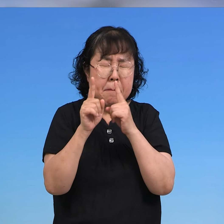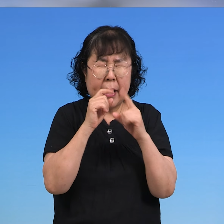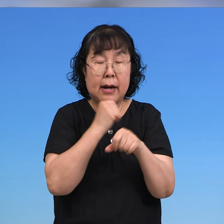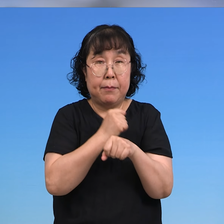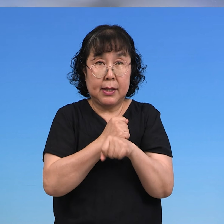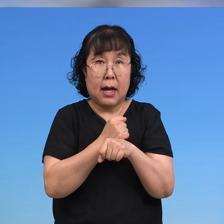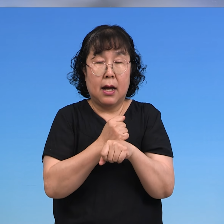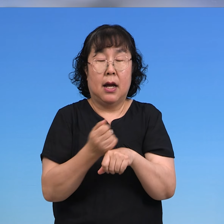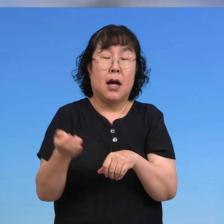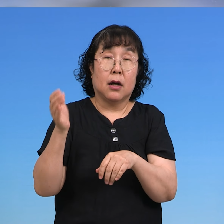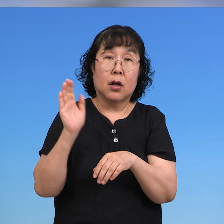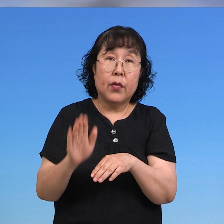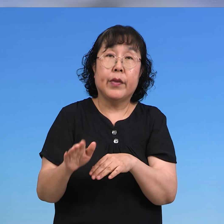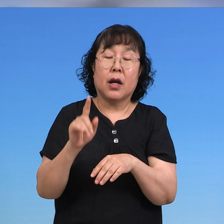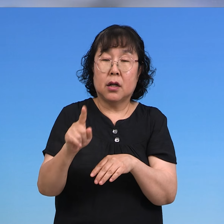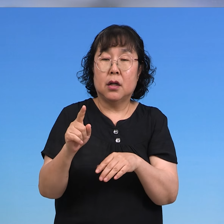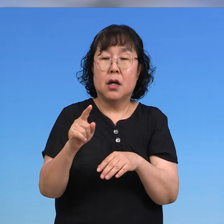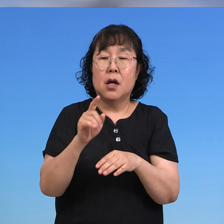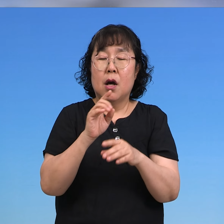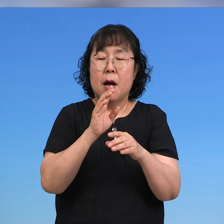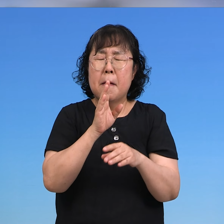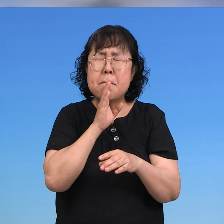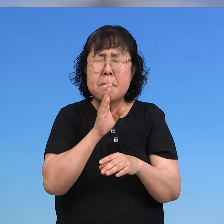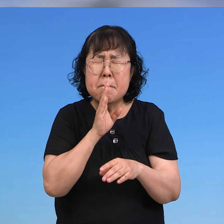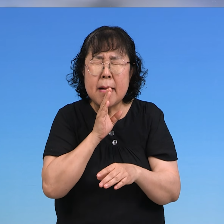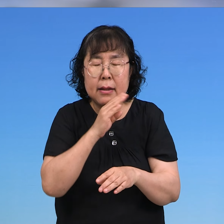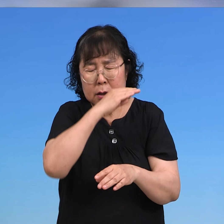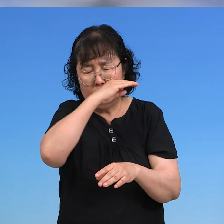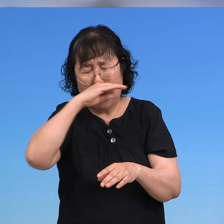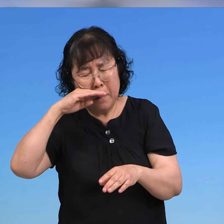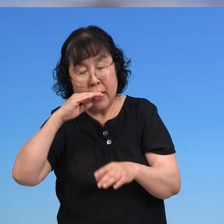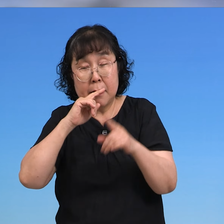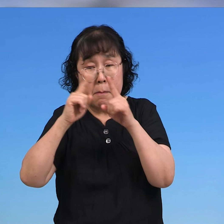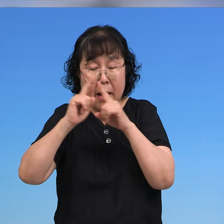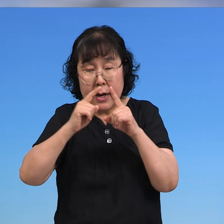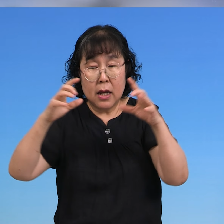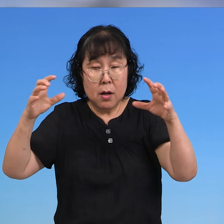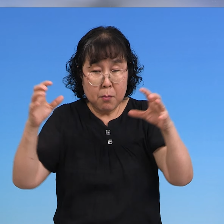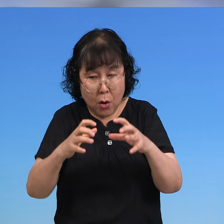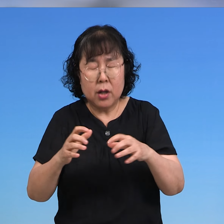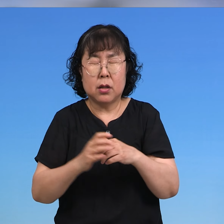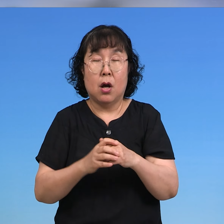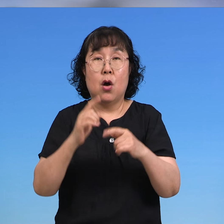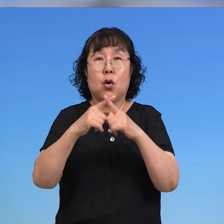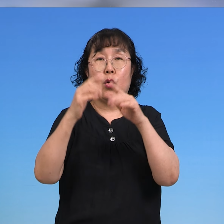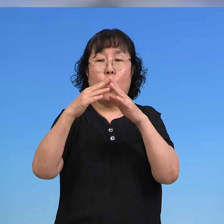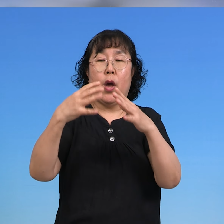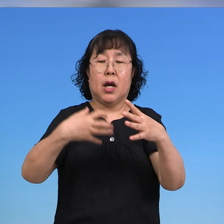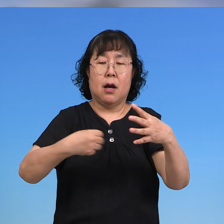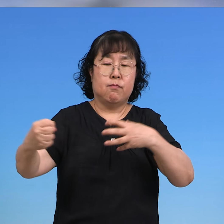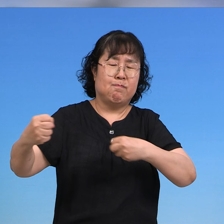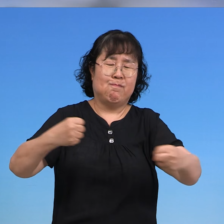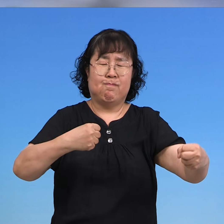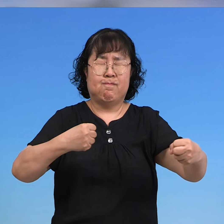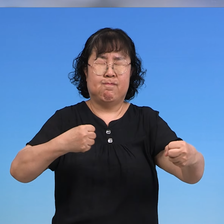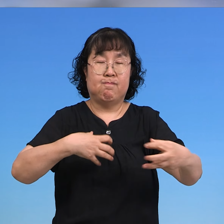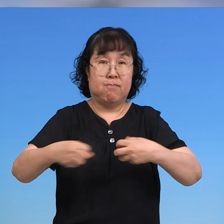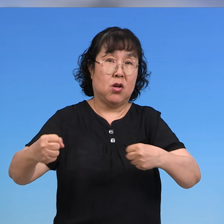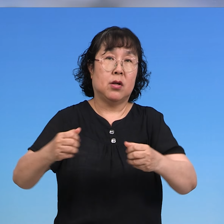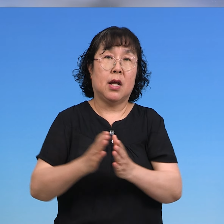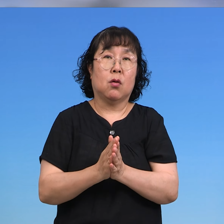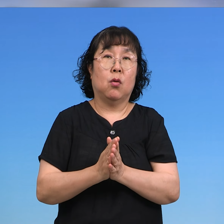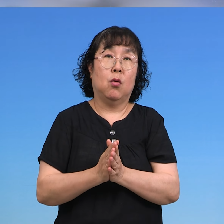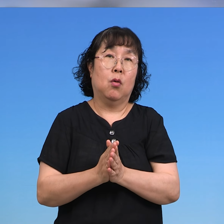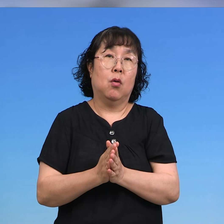교회가 분열이 되고 침체에 빠질 수 있다는 이게 이제 잘못된 상상 얘기죠. 분당 우리 교회는 아무 문제도